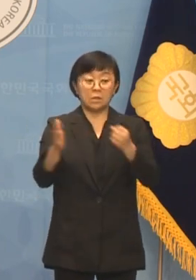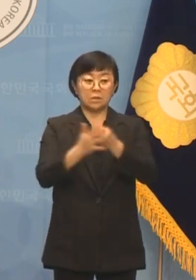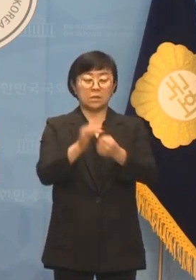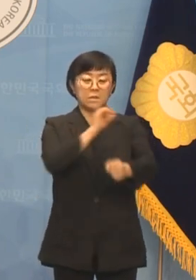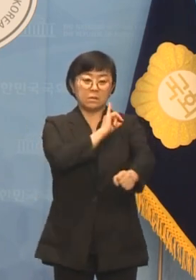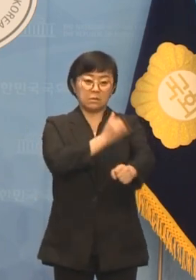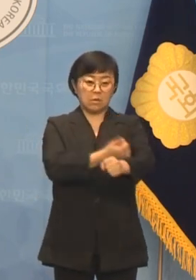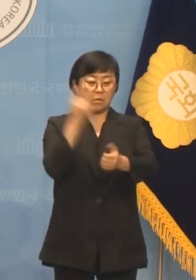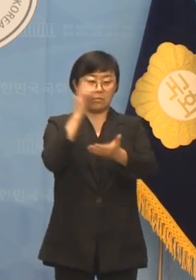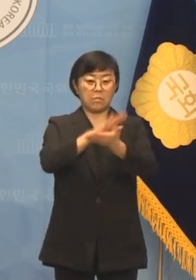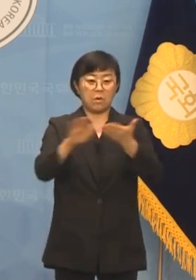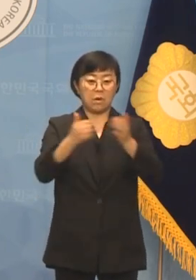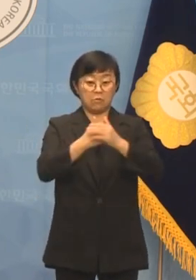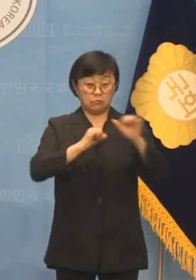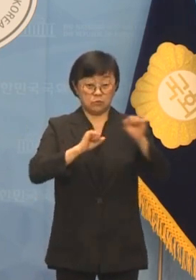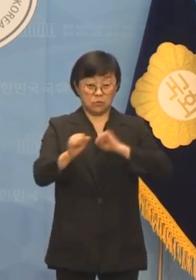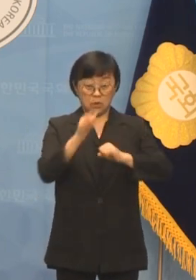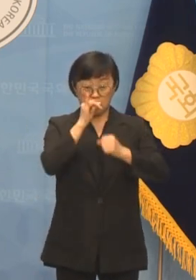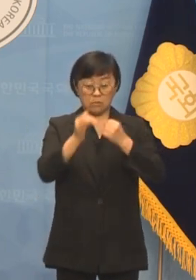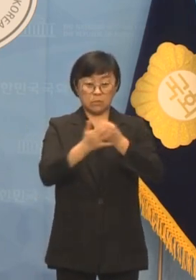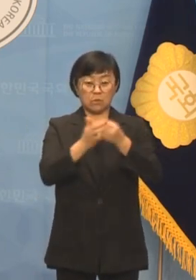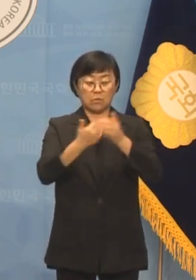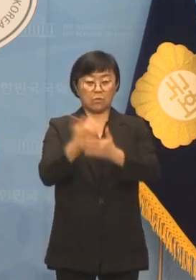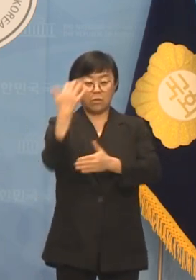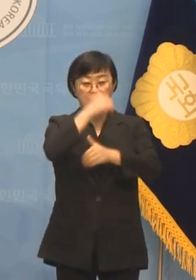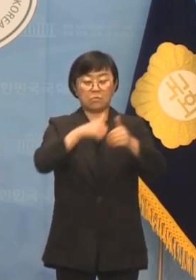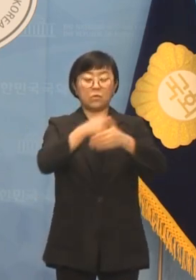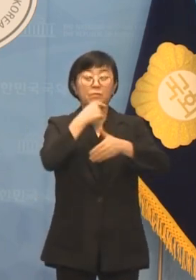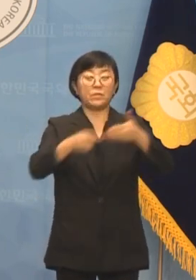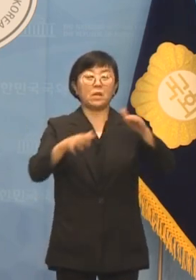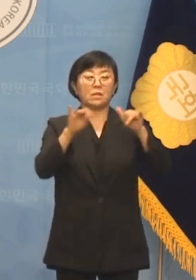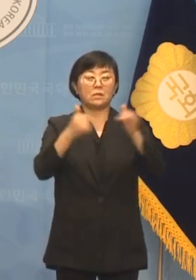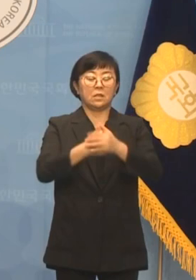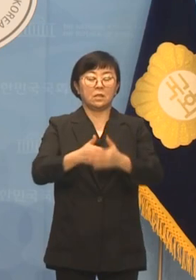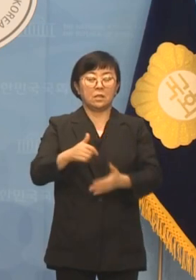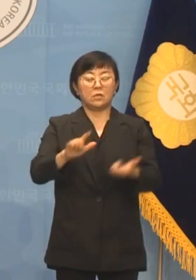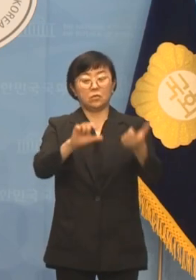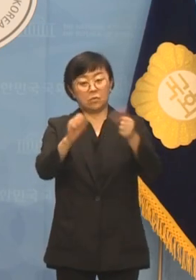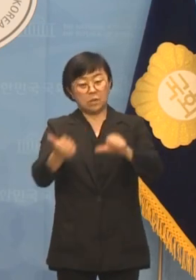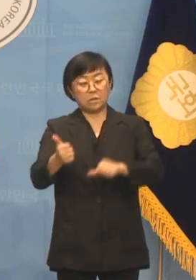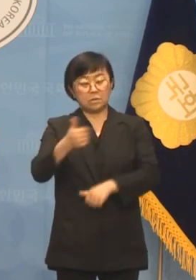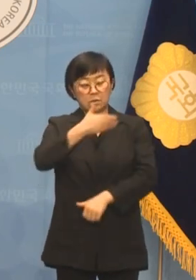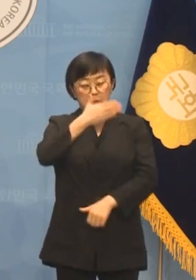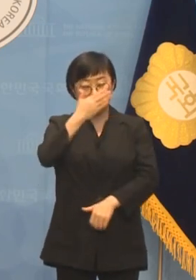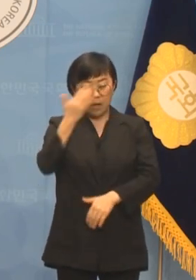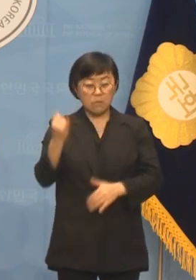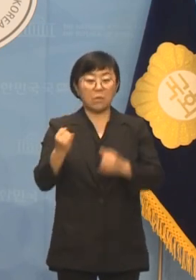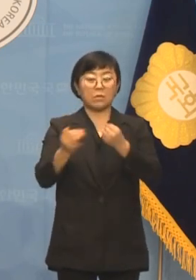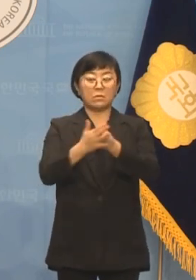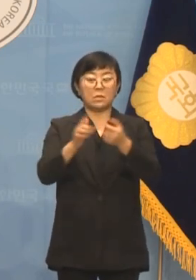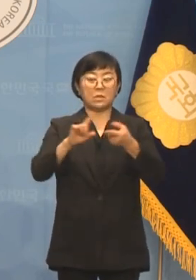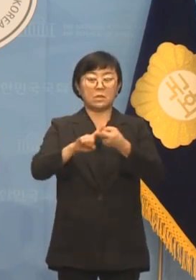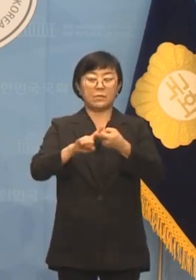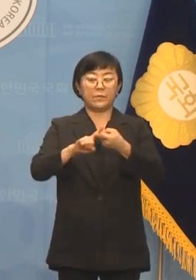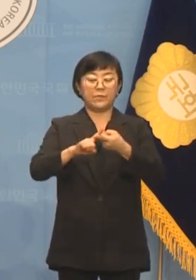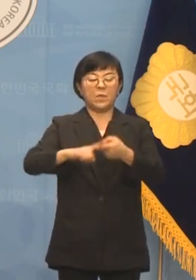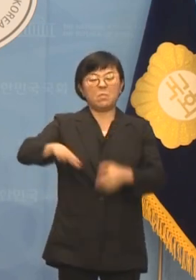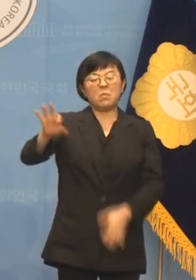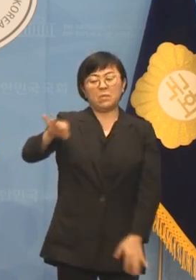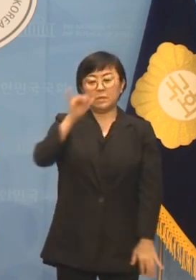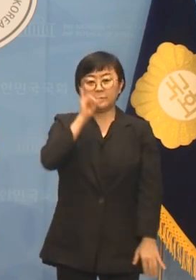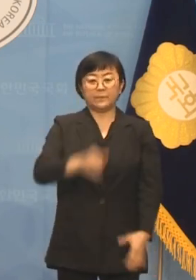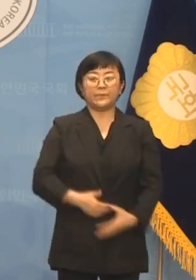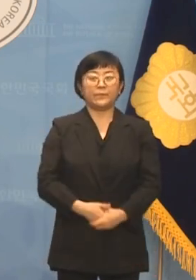인권 평화운동에 헌신했던 위안부 피해자인 고 김복동 할머니를 보조로